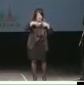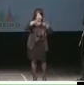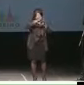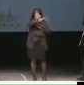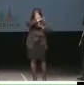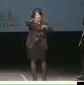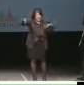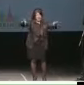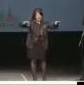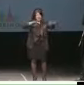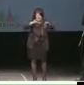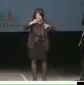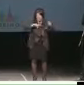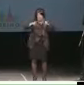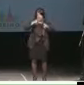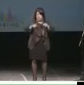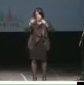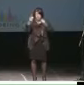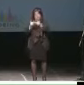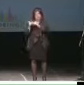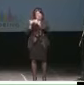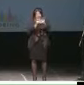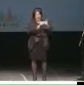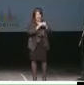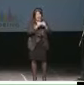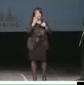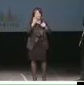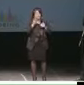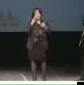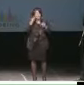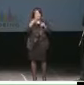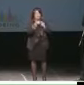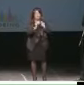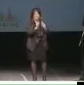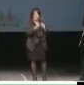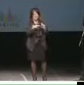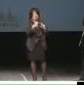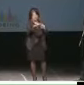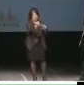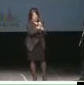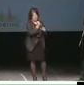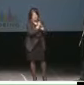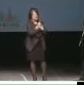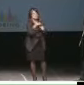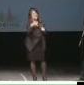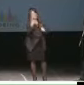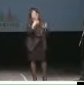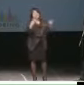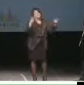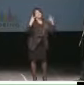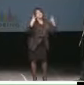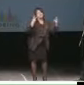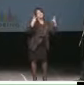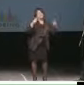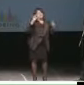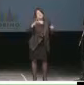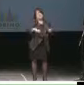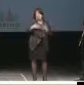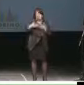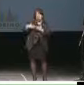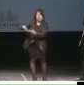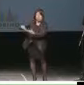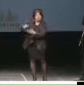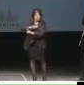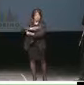siamo ancora al lavoro dal punto di vista commerciale ma il salone sarà pieno e tutti avranno la loro visibilità ci saranno